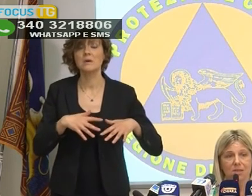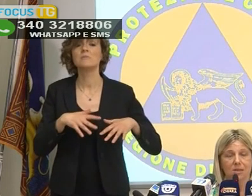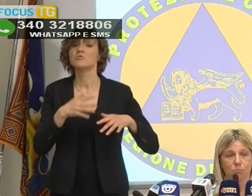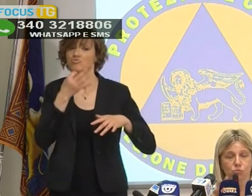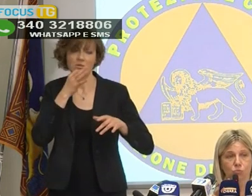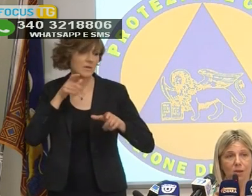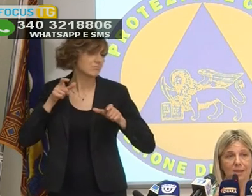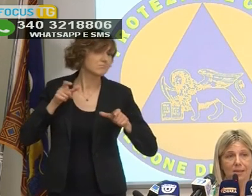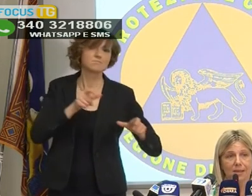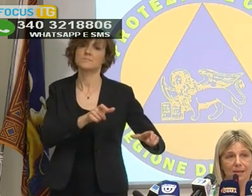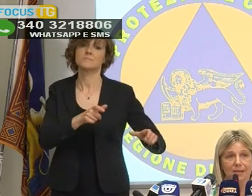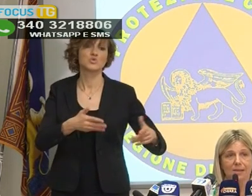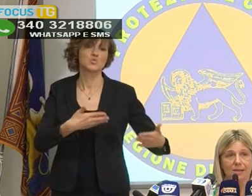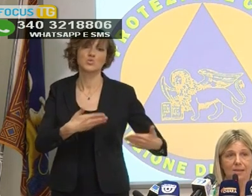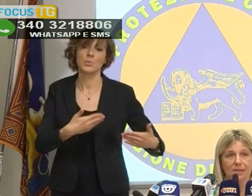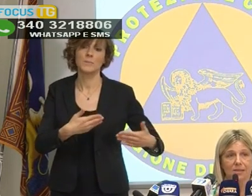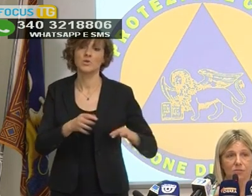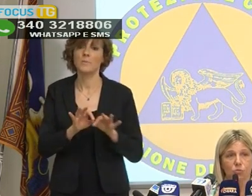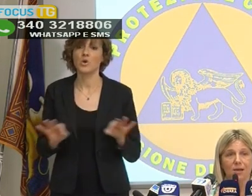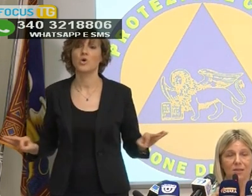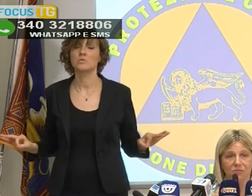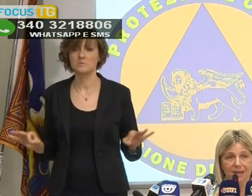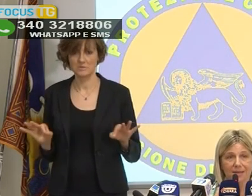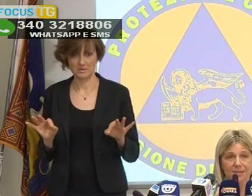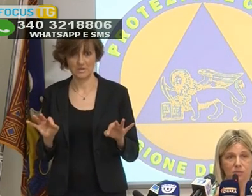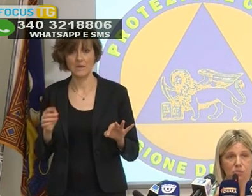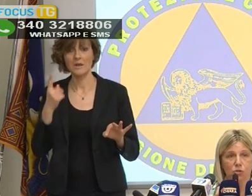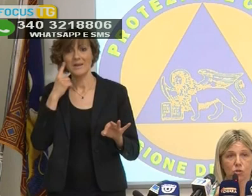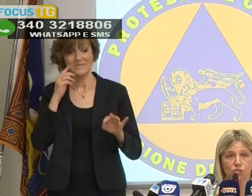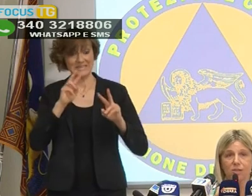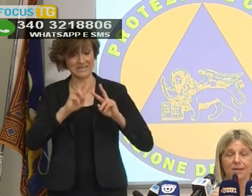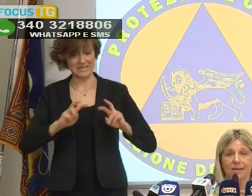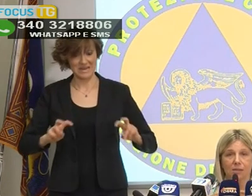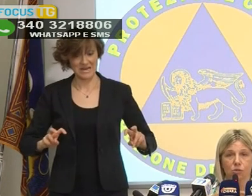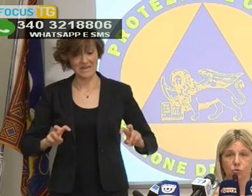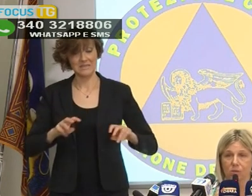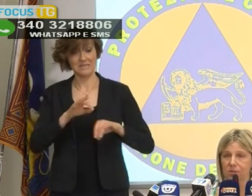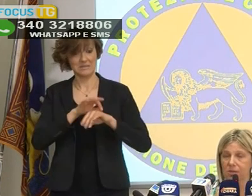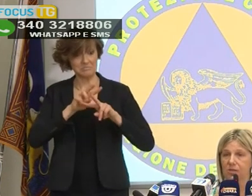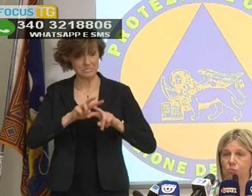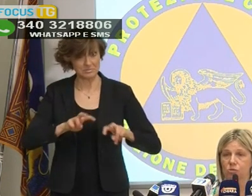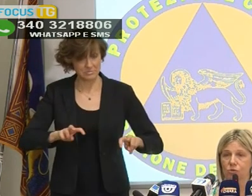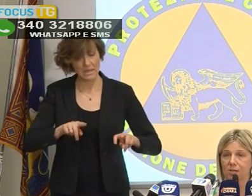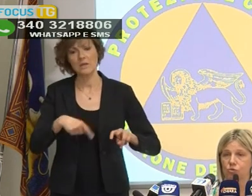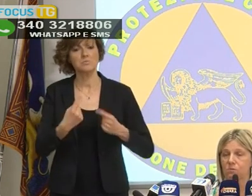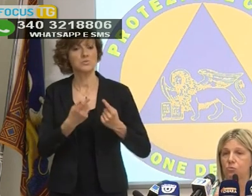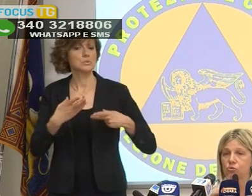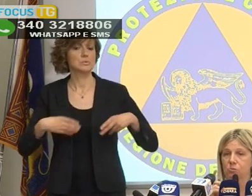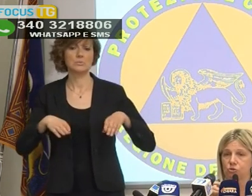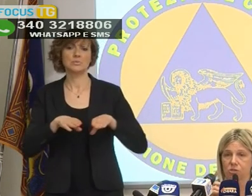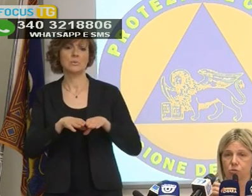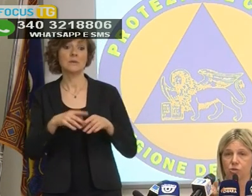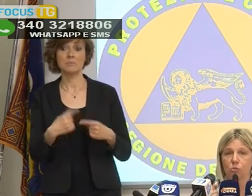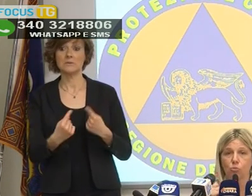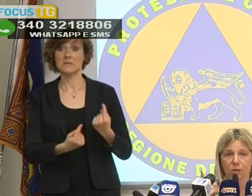in maniera puntuale a individuare, fare l'analisi epidemiologica e anche chiudere, perché in questo caso noi